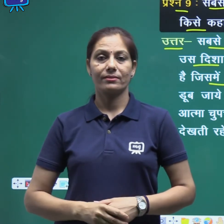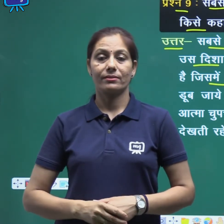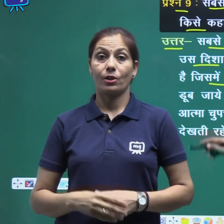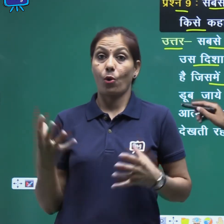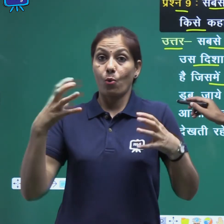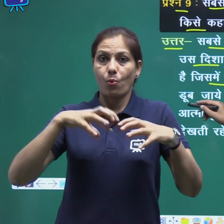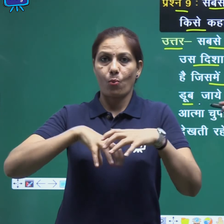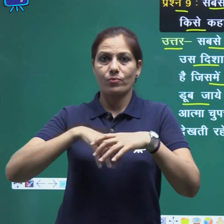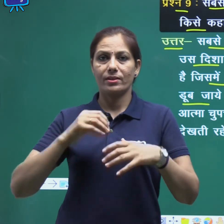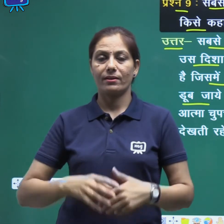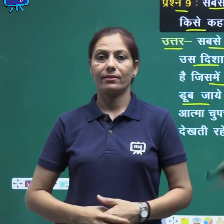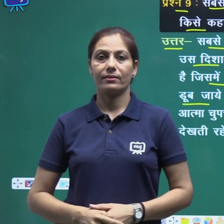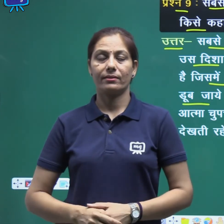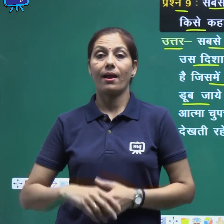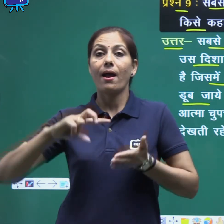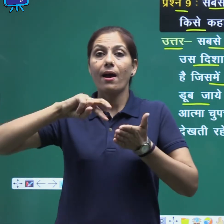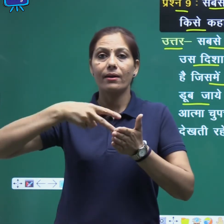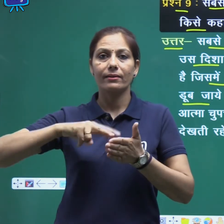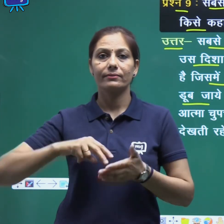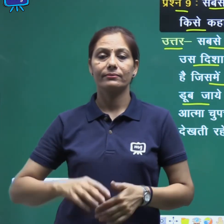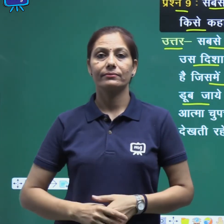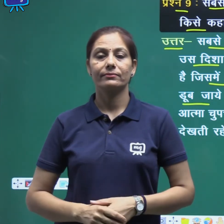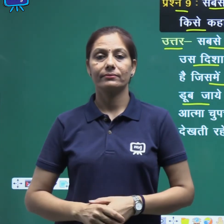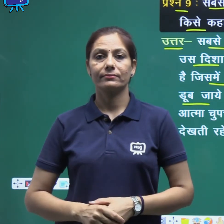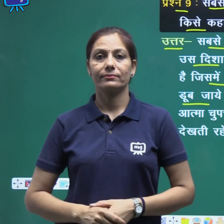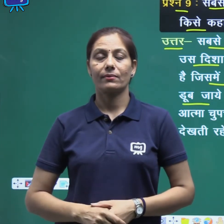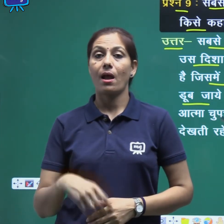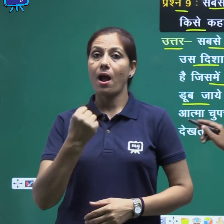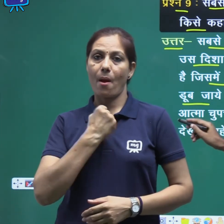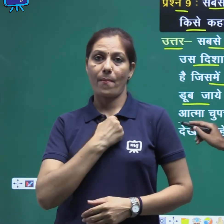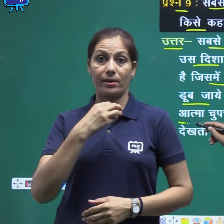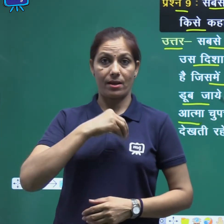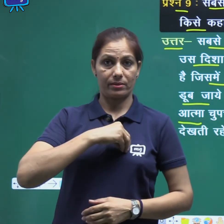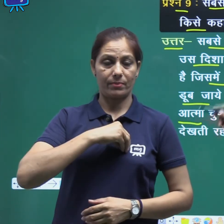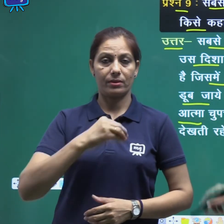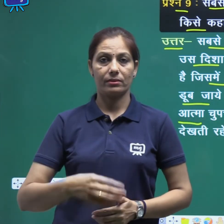डूब जाए। अर्थात हमारी आत्मा